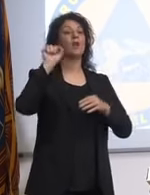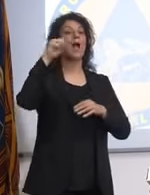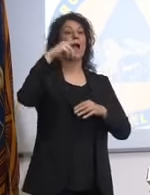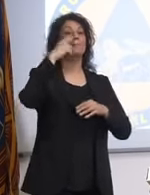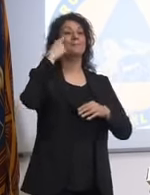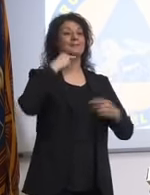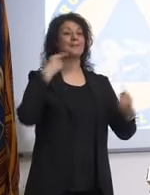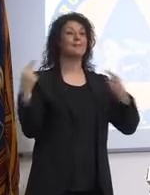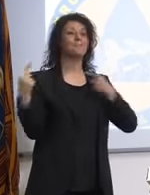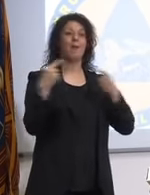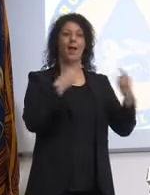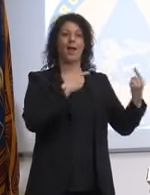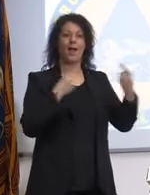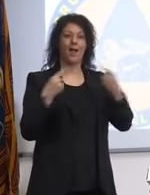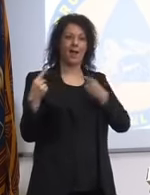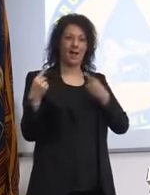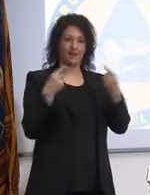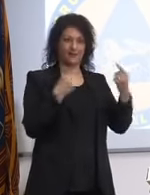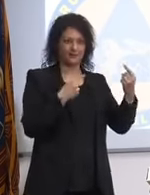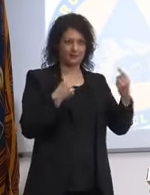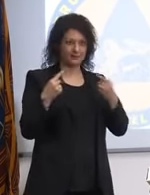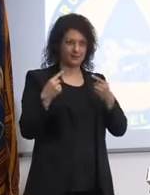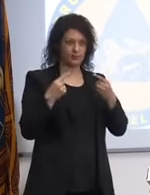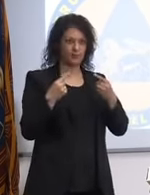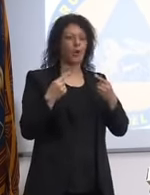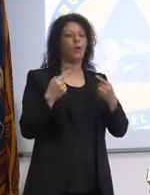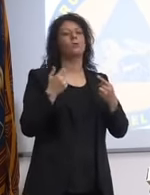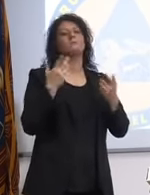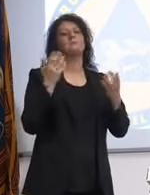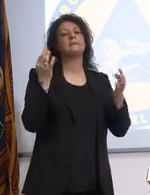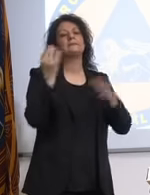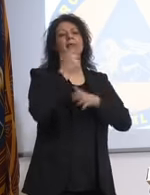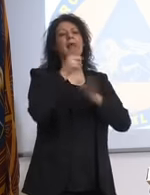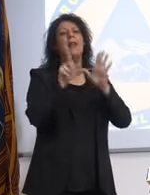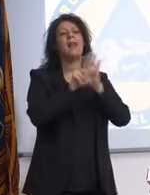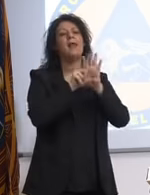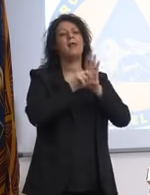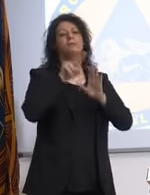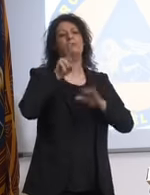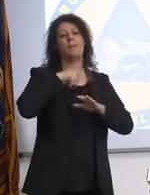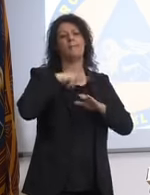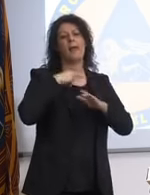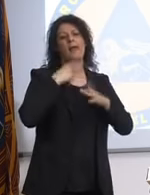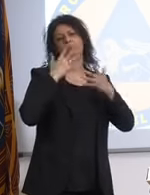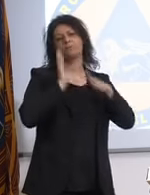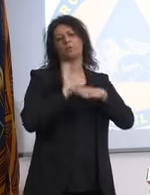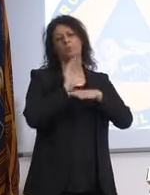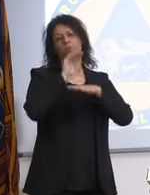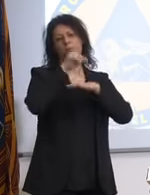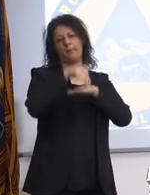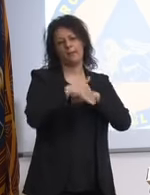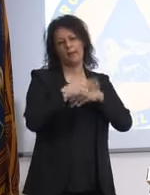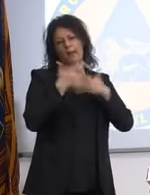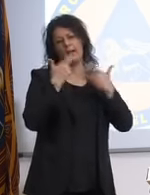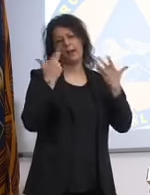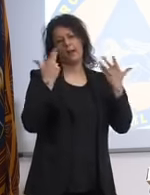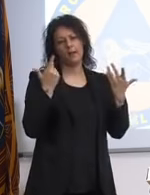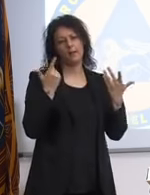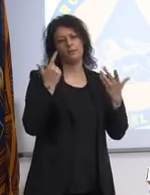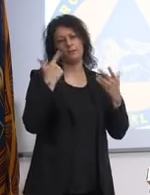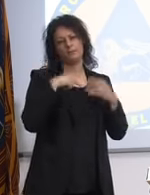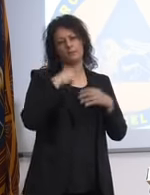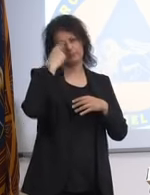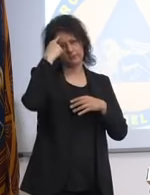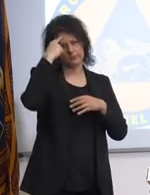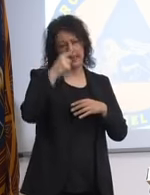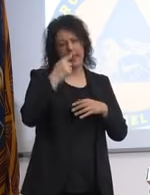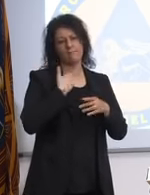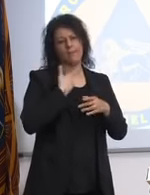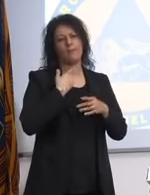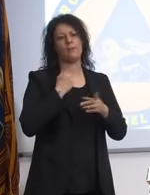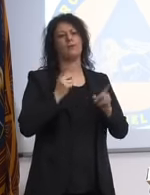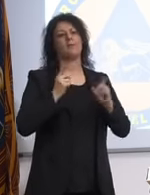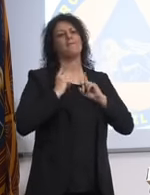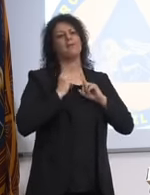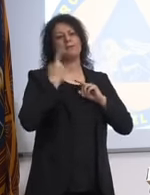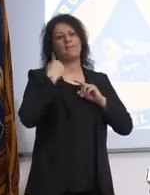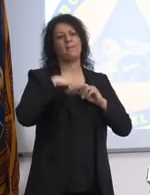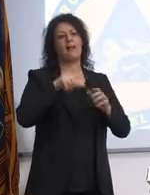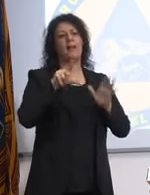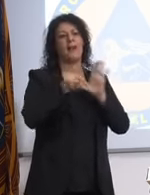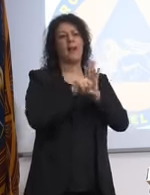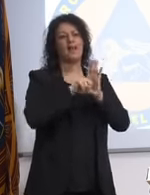partita della privacy di tutte queste robe, perché apriti cielo, abbiamo tutti la privacy da difendere, no? Cioè, siamo